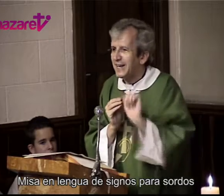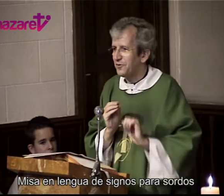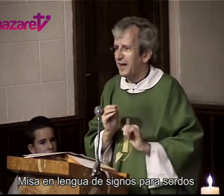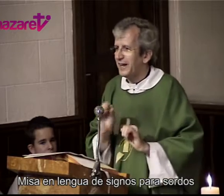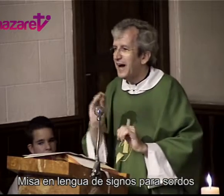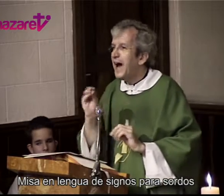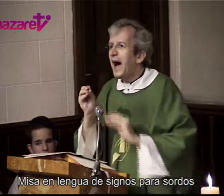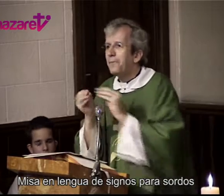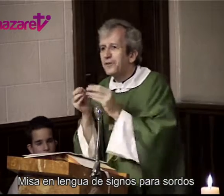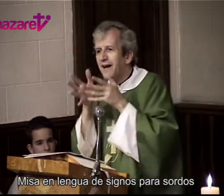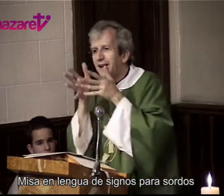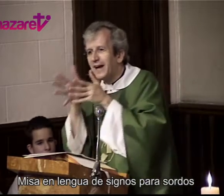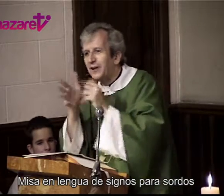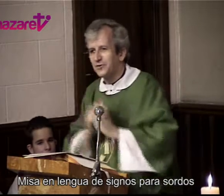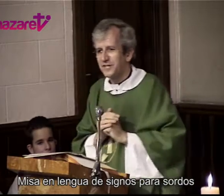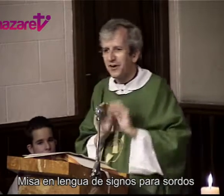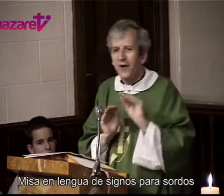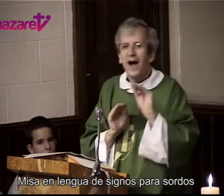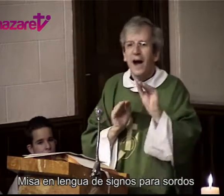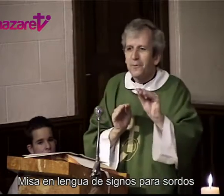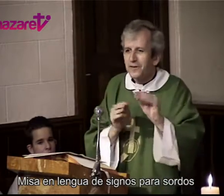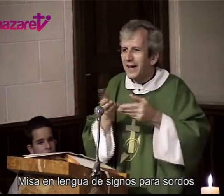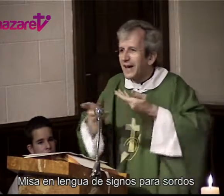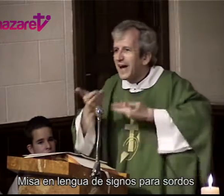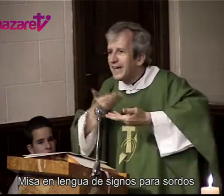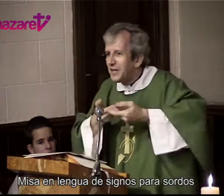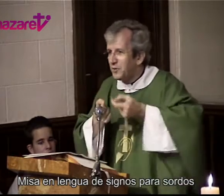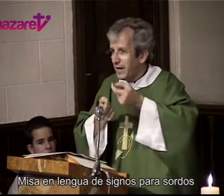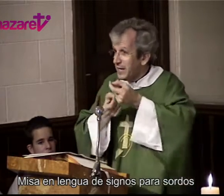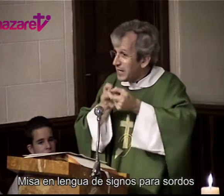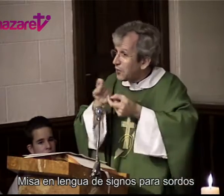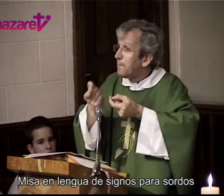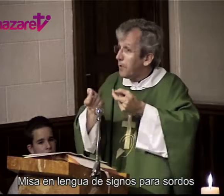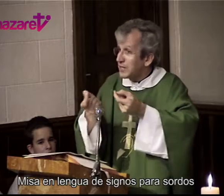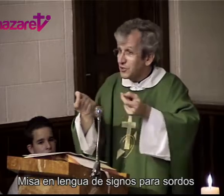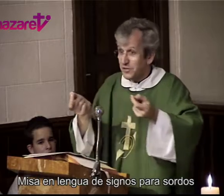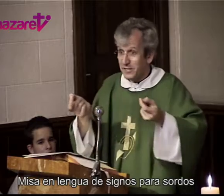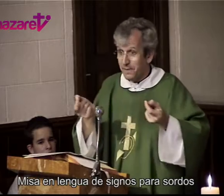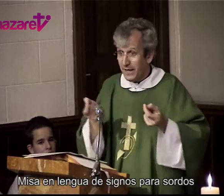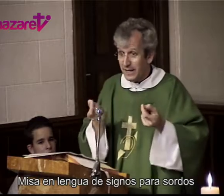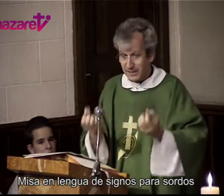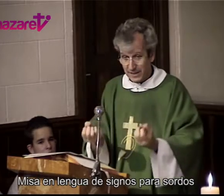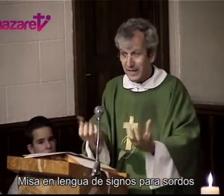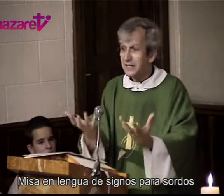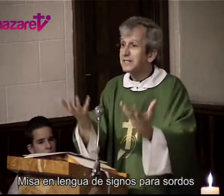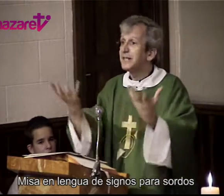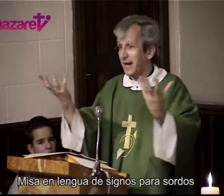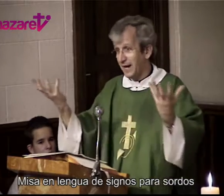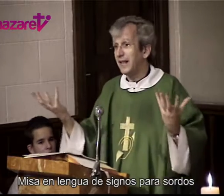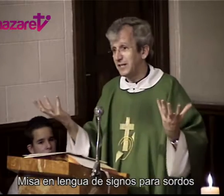de arena, aportar aquel consejo, aportar aquella ayuda. Y con pocas cosas pequeñas, esas darán grandes